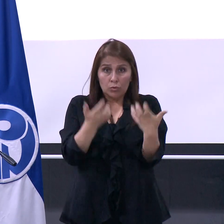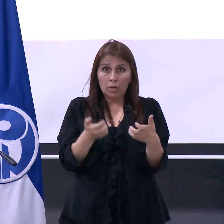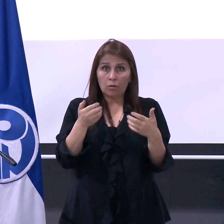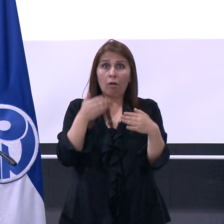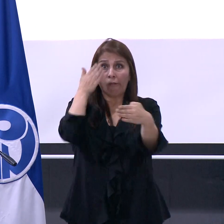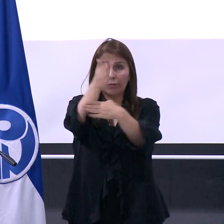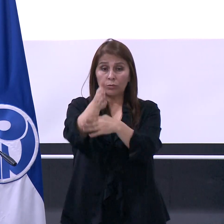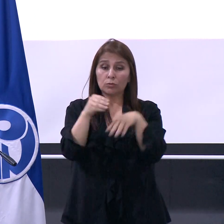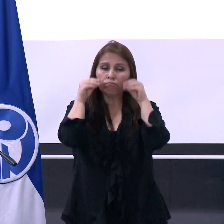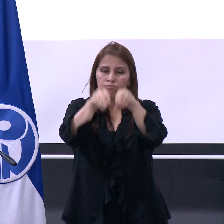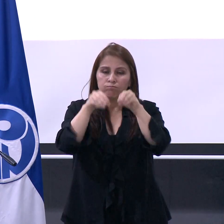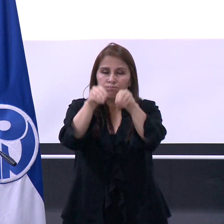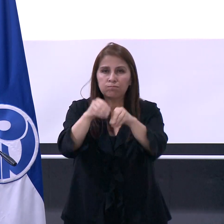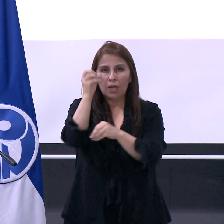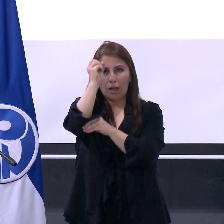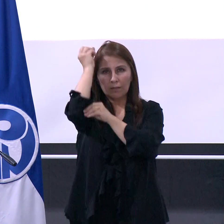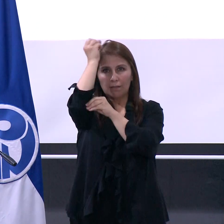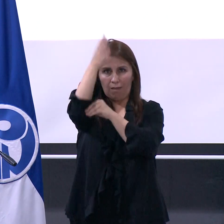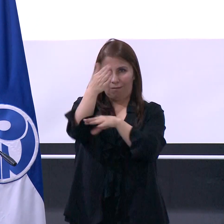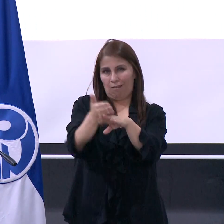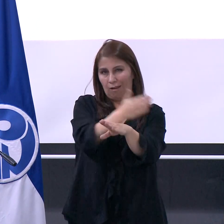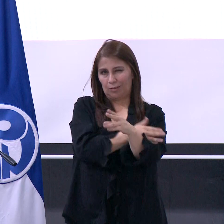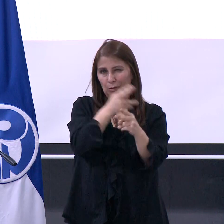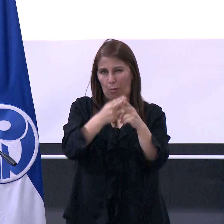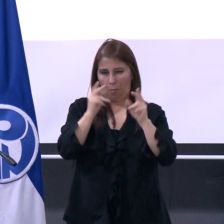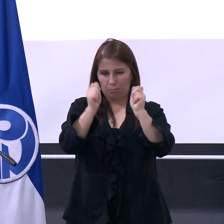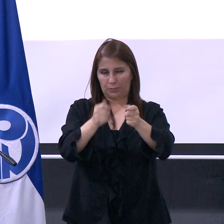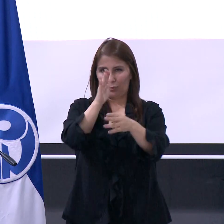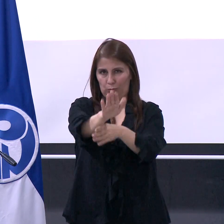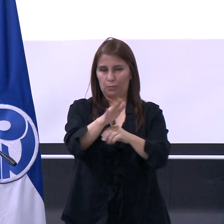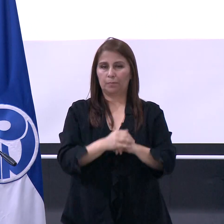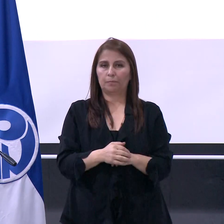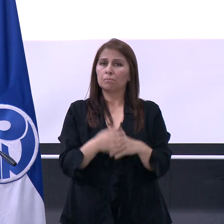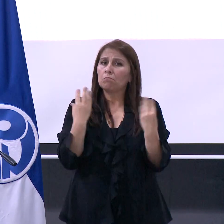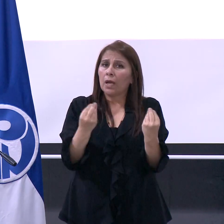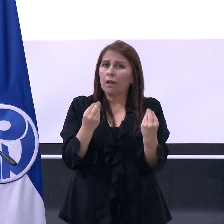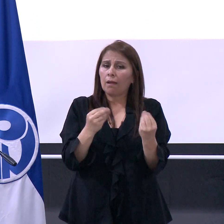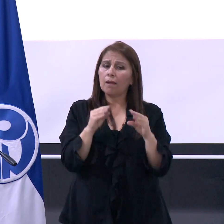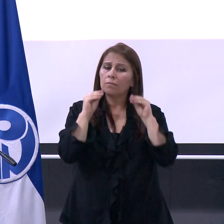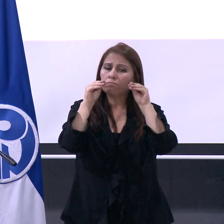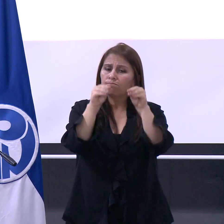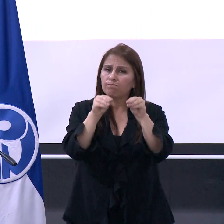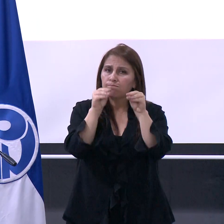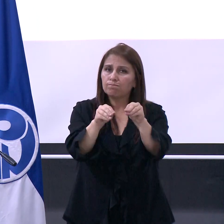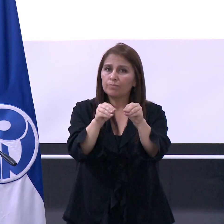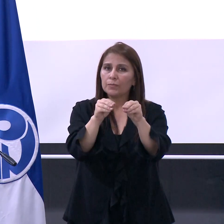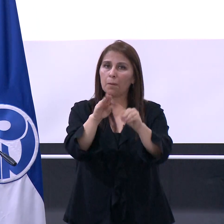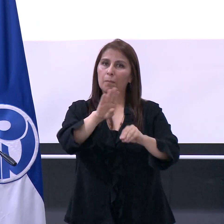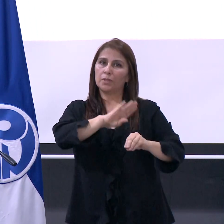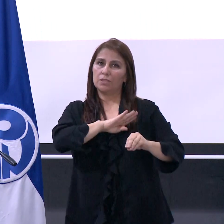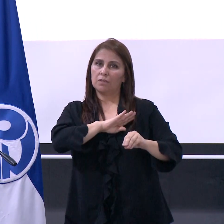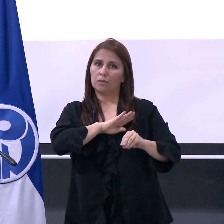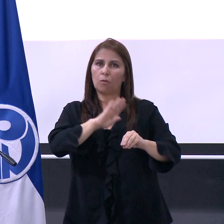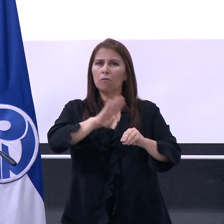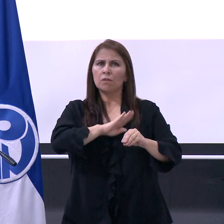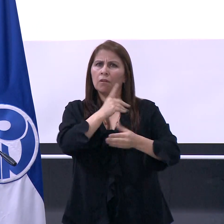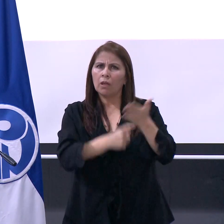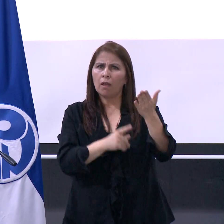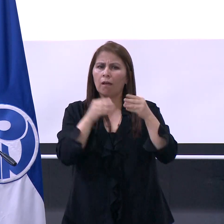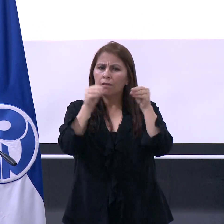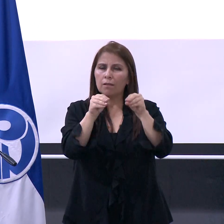didáctica así se llamaba esto es para enseñar en secundaria disciplinas específicas